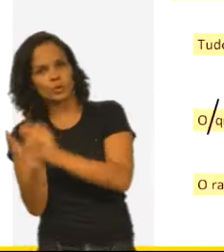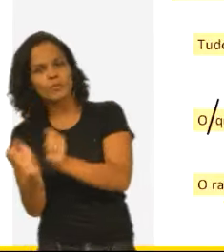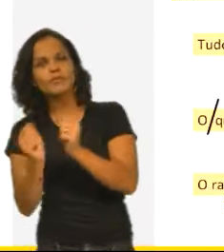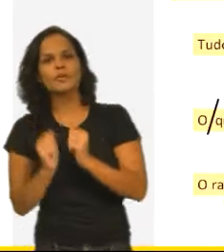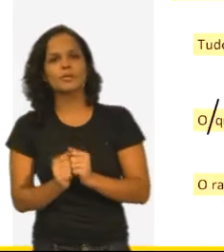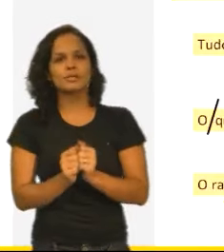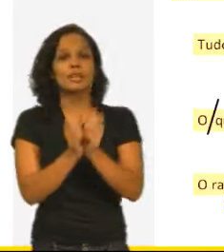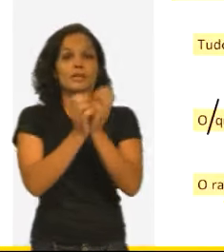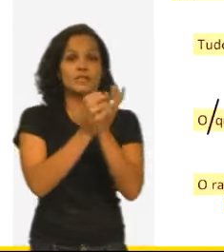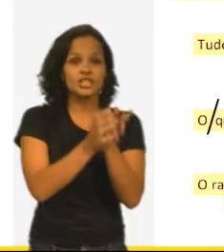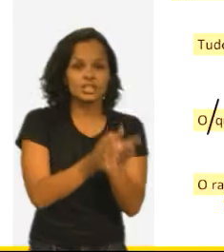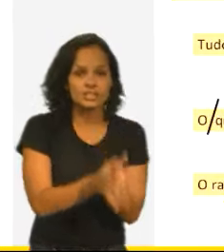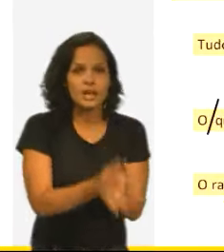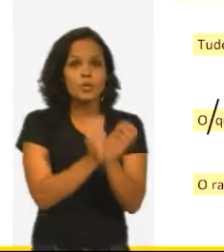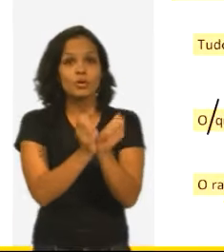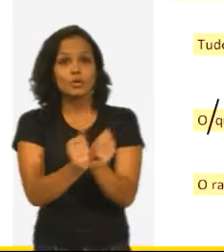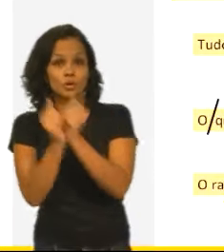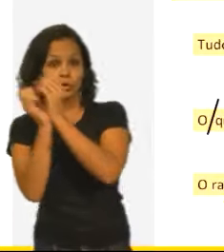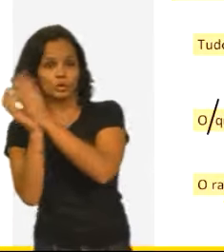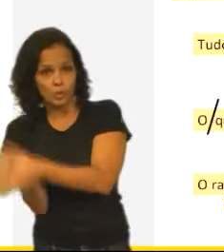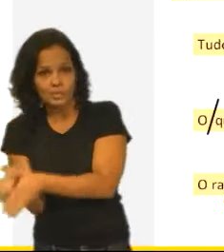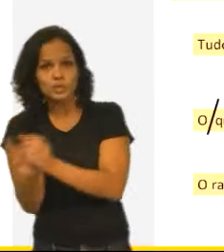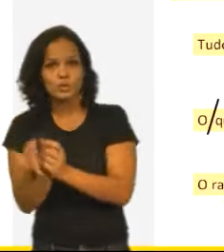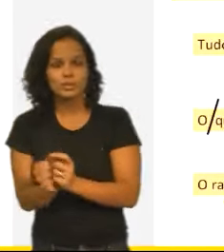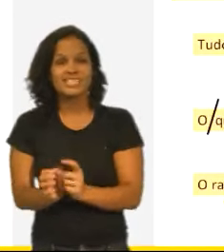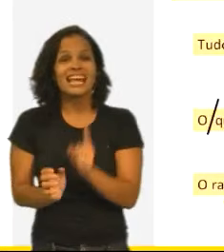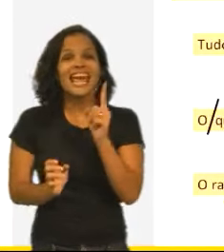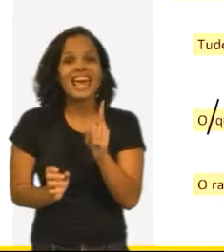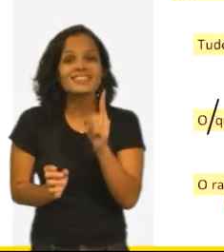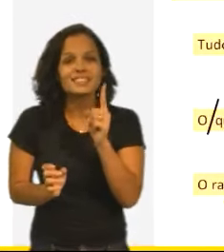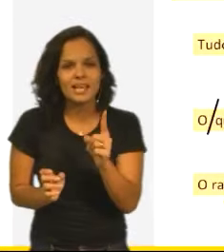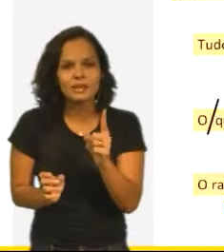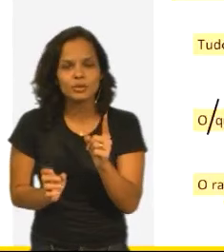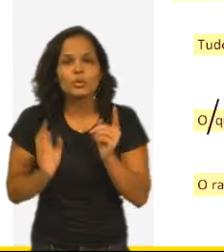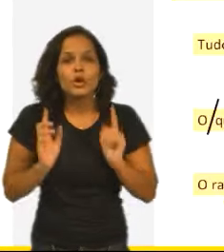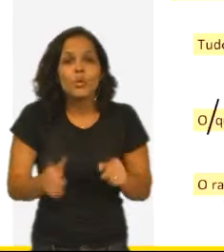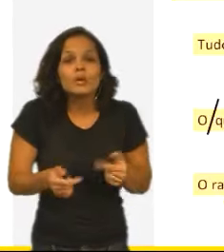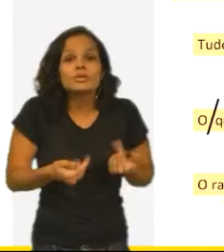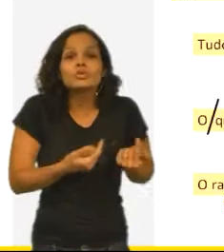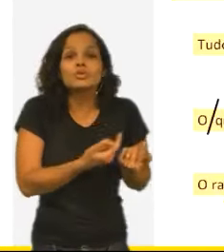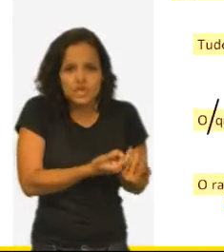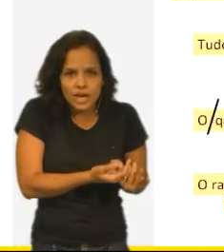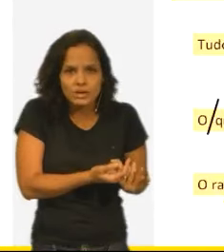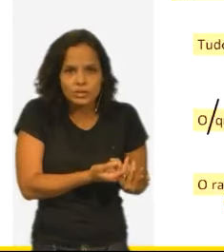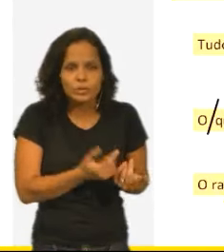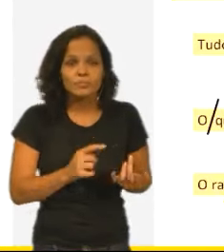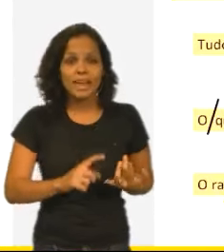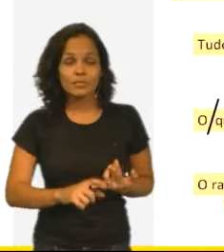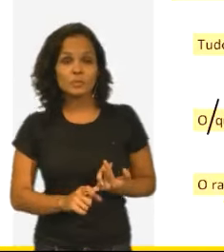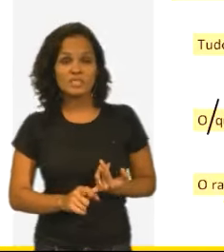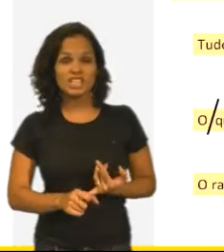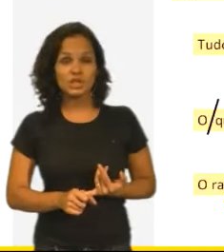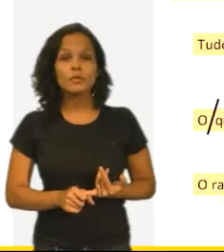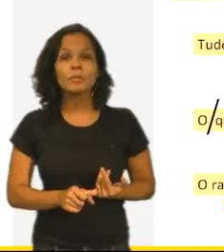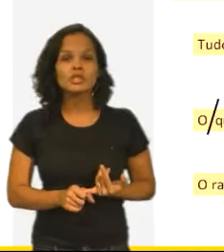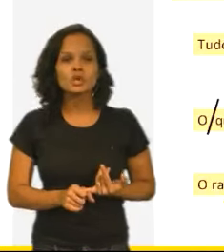com flores. Veja que são, concordou com as cores. Exceto quando o sujeito é um substantivo pessoa,